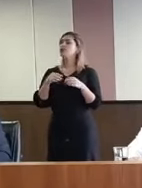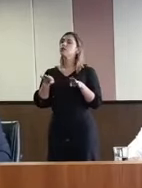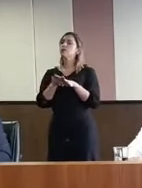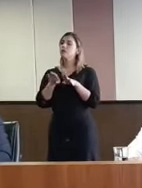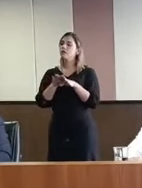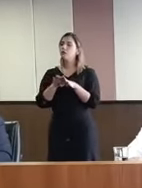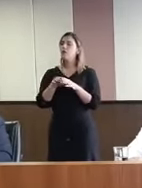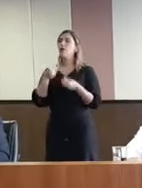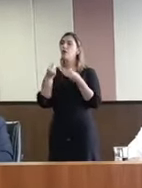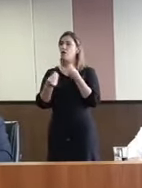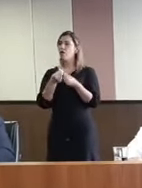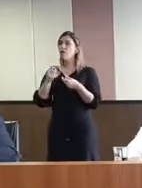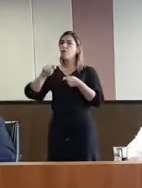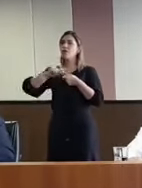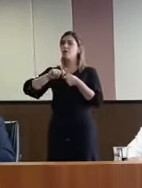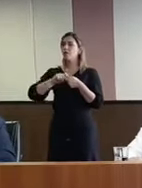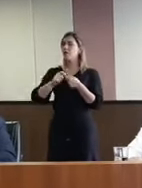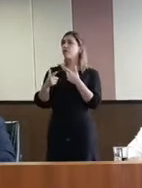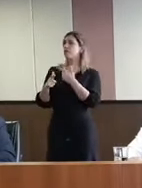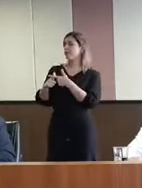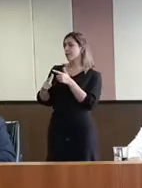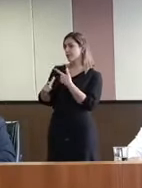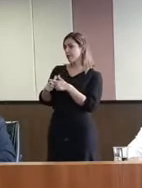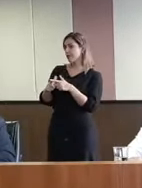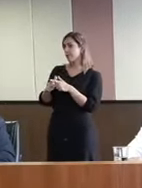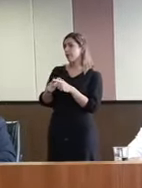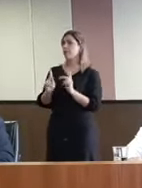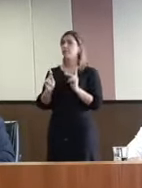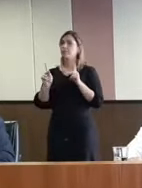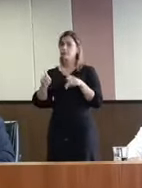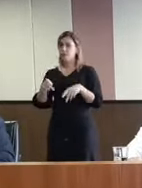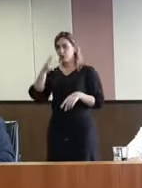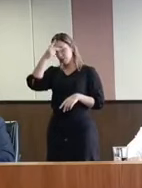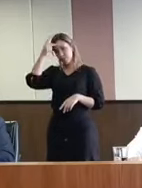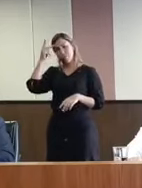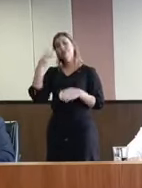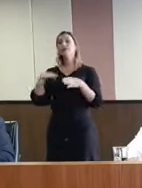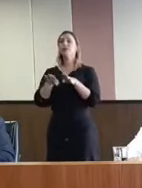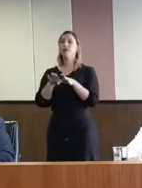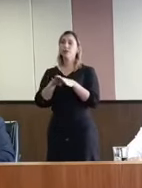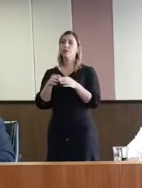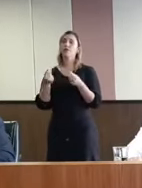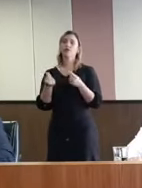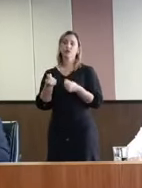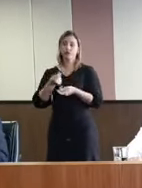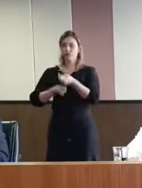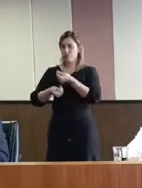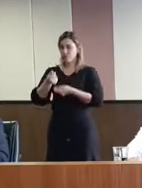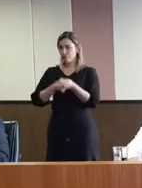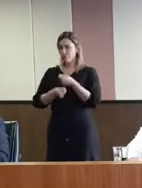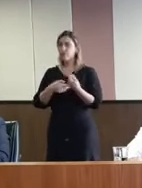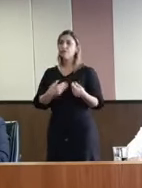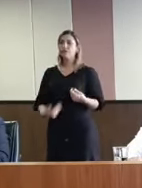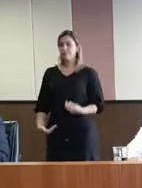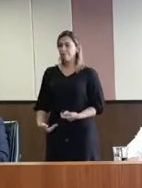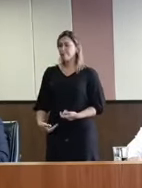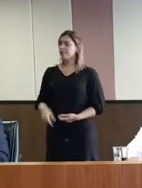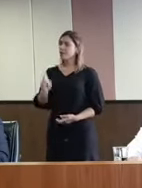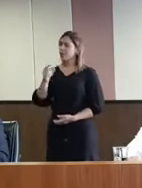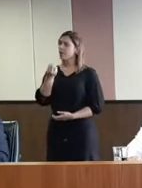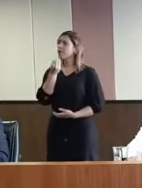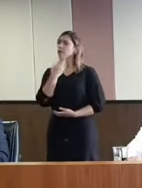que efetivamente trazem o desconforto no âmbito econômico, das atividades econômicas que são realizadas pelo governo do Estado. Seria muito